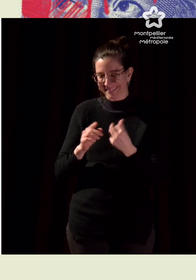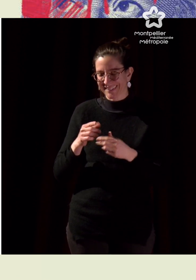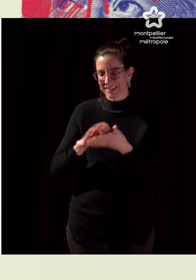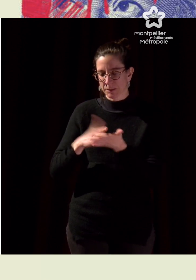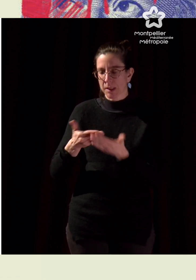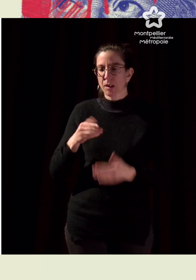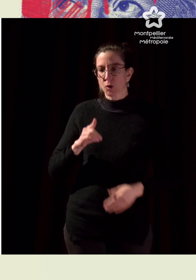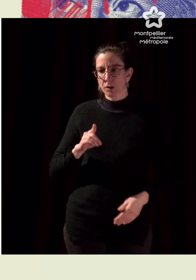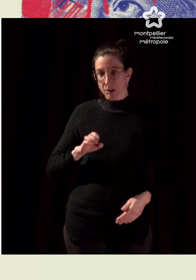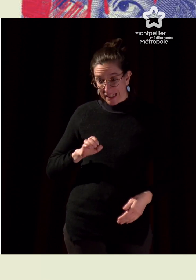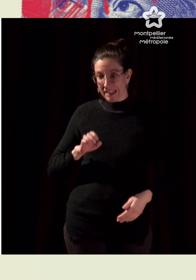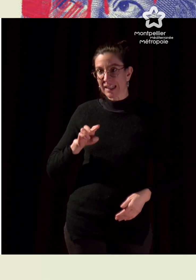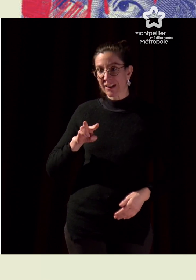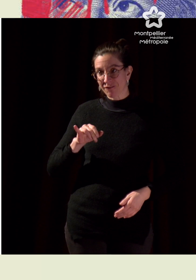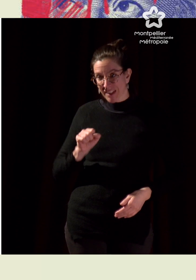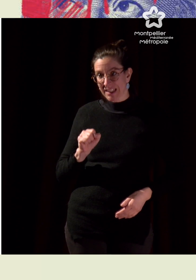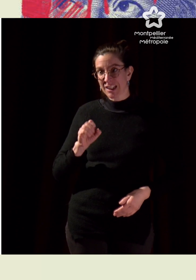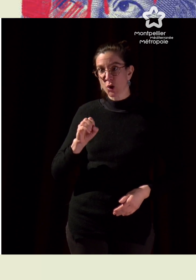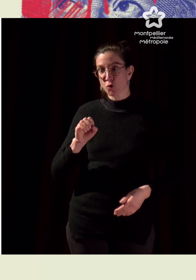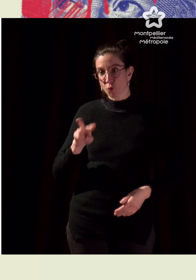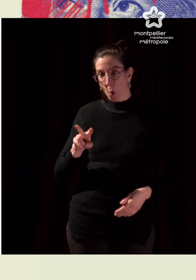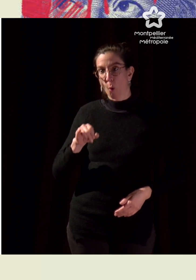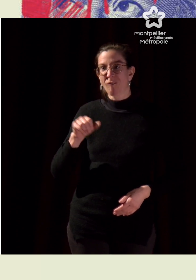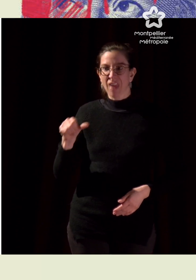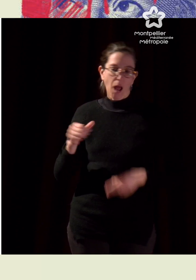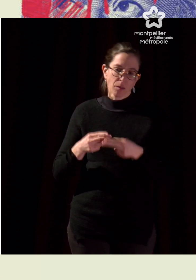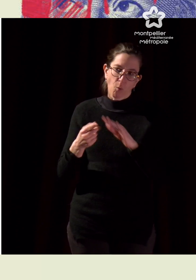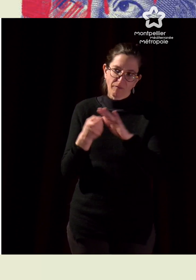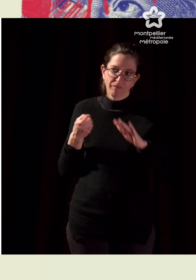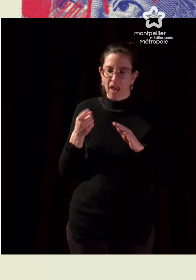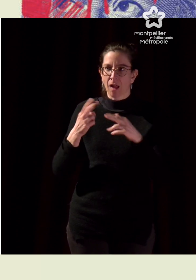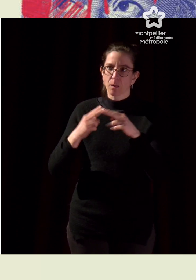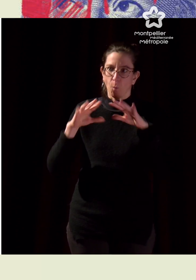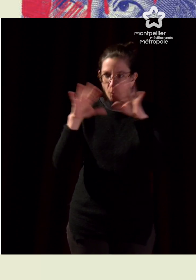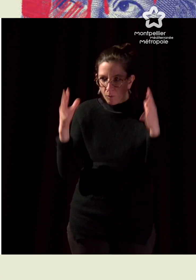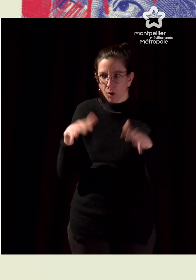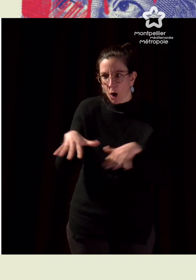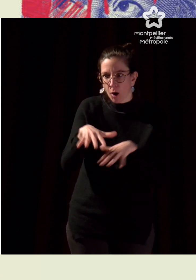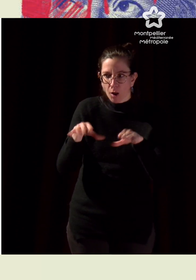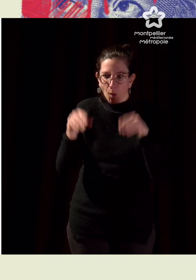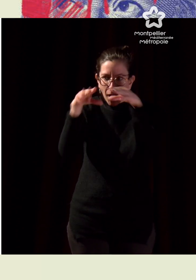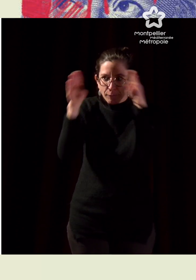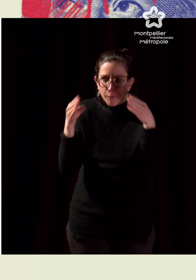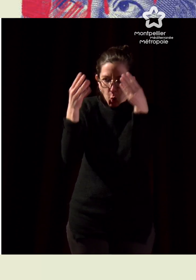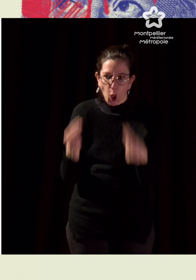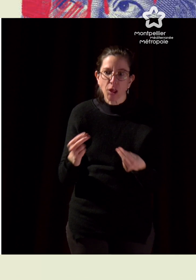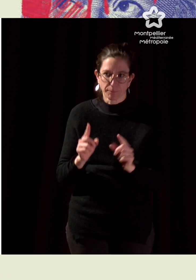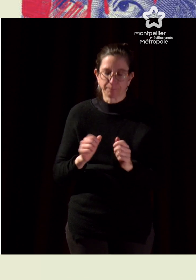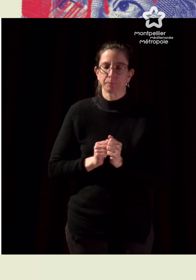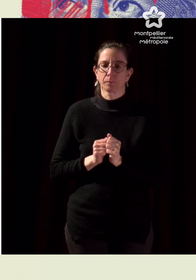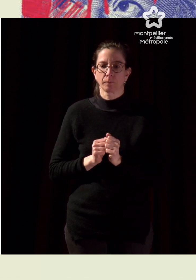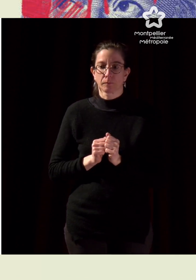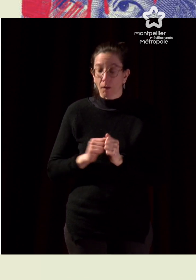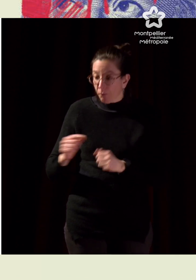été trouvé, qui s'appelle la grotte de Denisova. Après ça, ils ont pu vérifier ça avec une